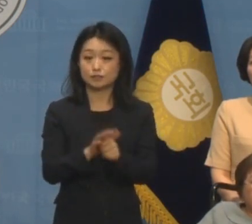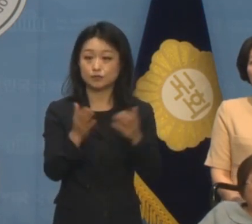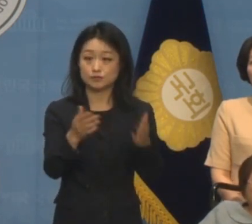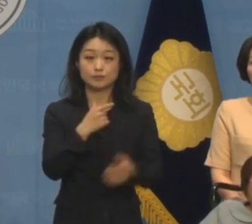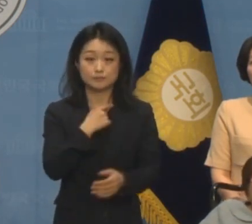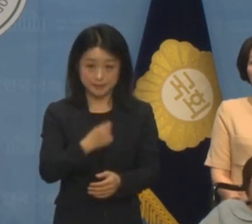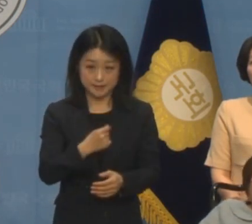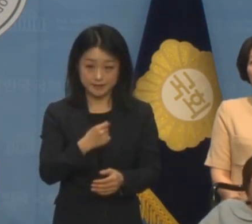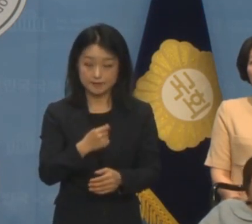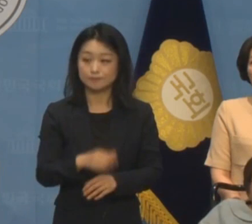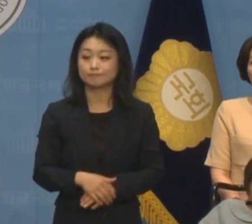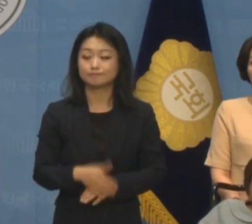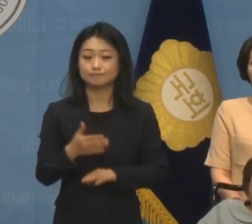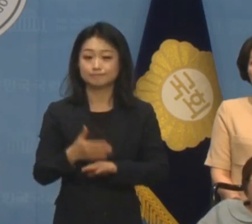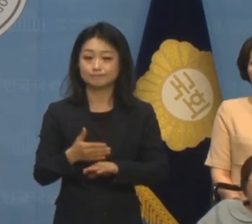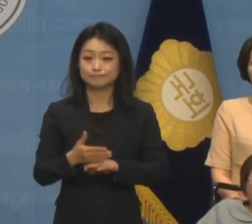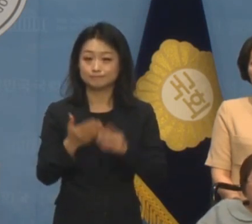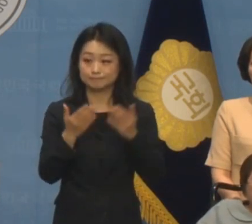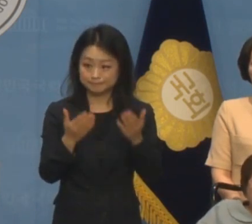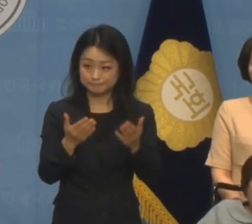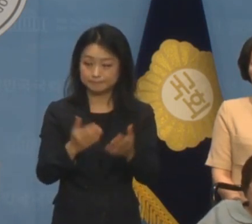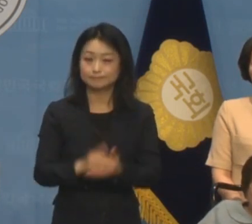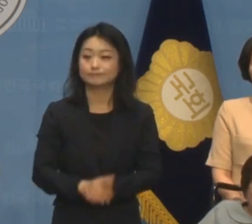다하겠습니다. 이상입니다.